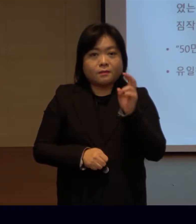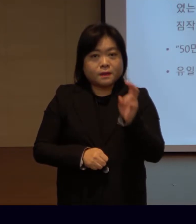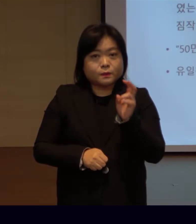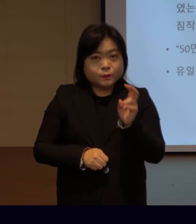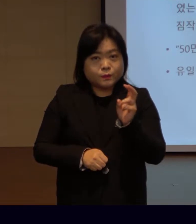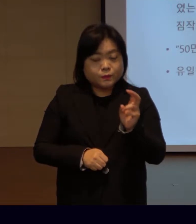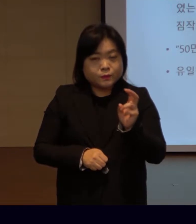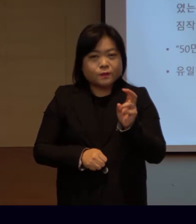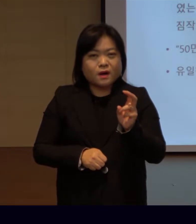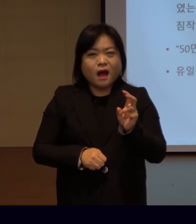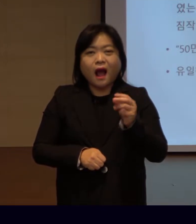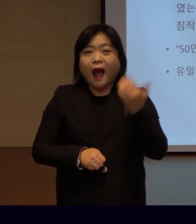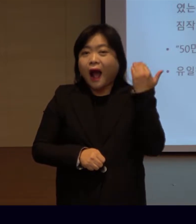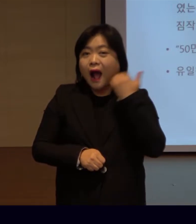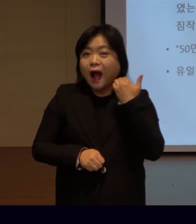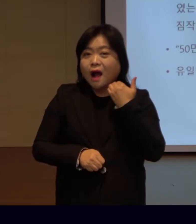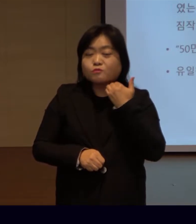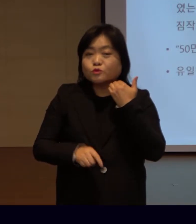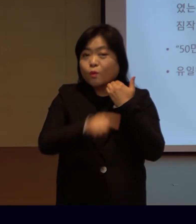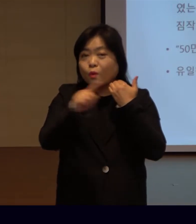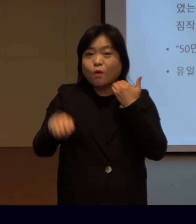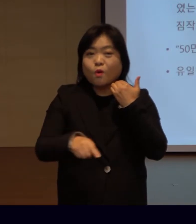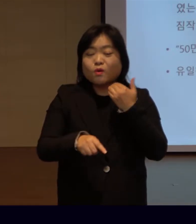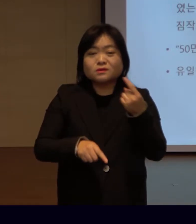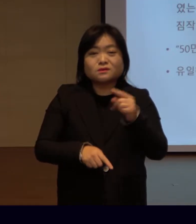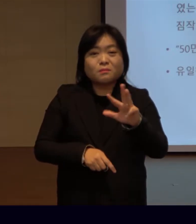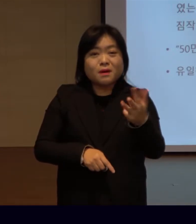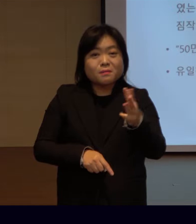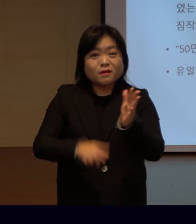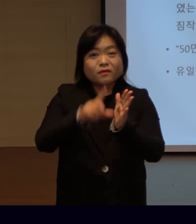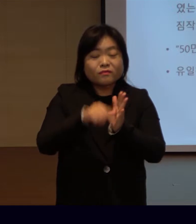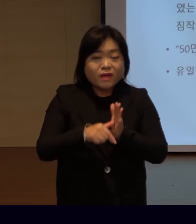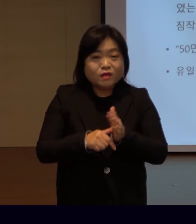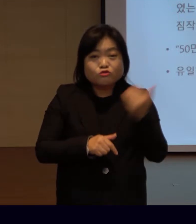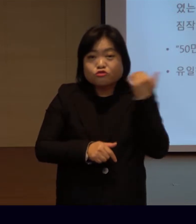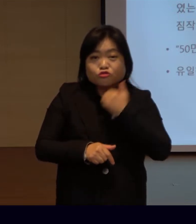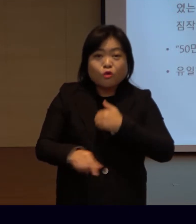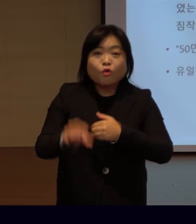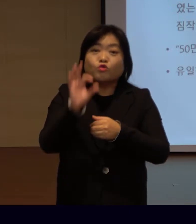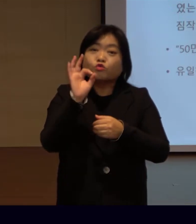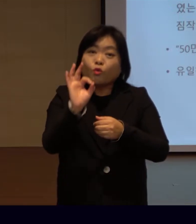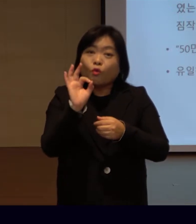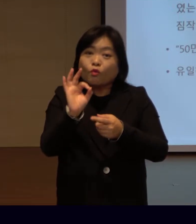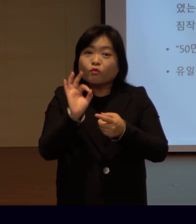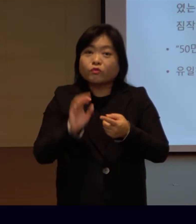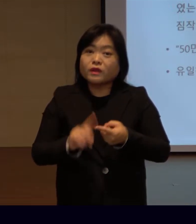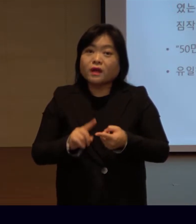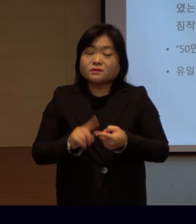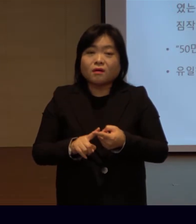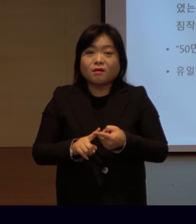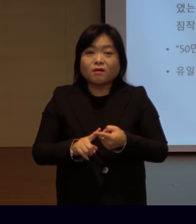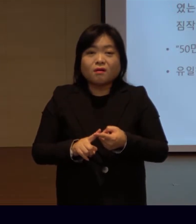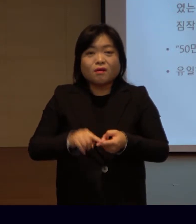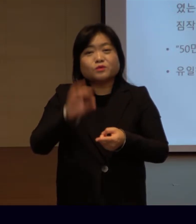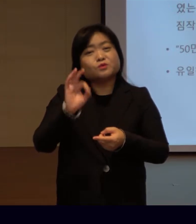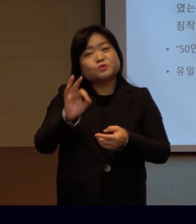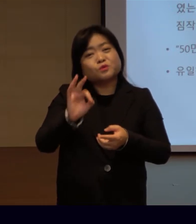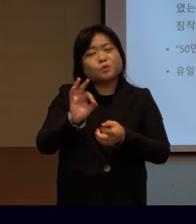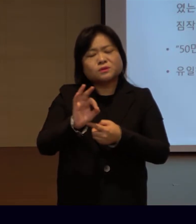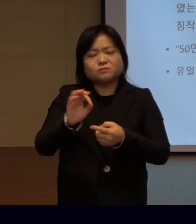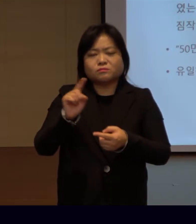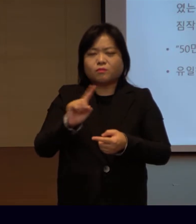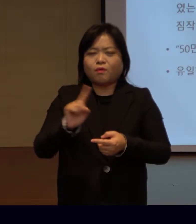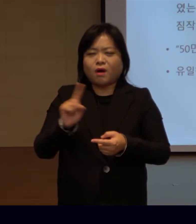아마도 그 시대에 아무도 이렇게 돈이라는 게 사실 굉장히 고상한 척하는